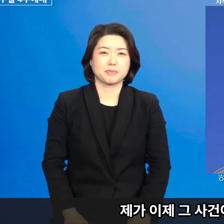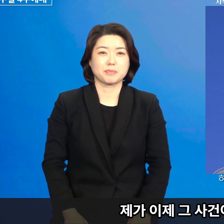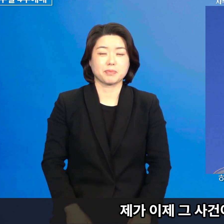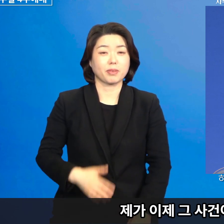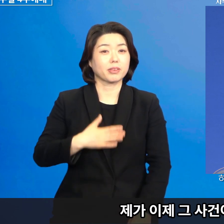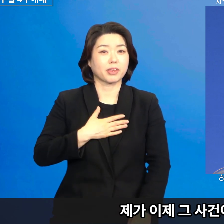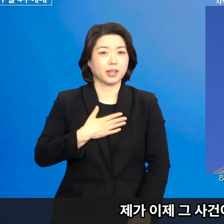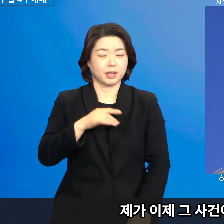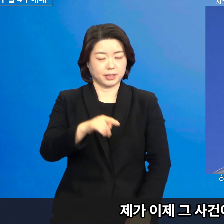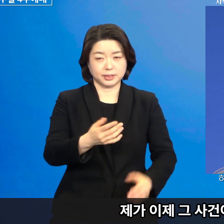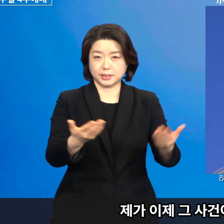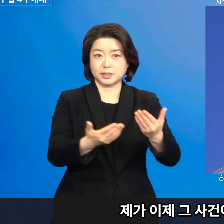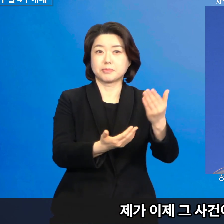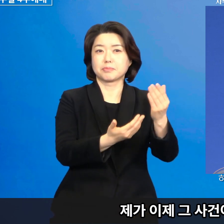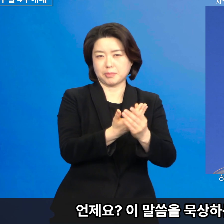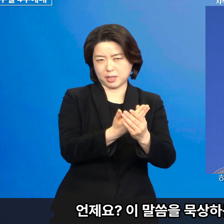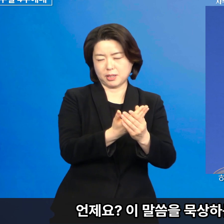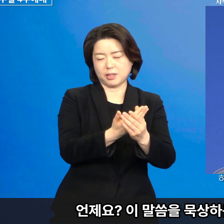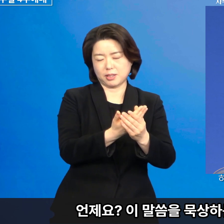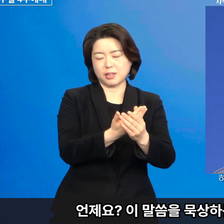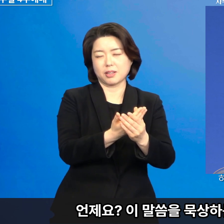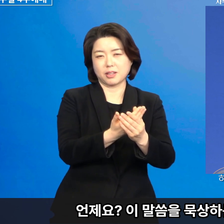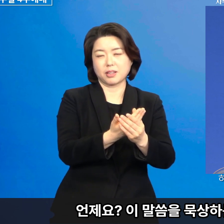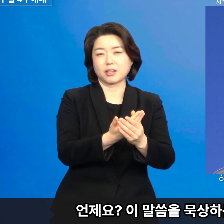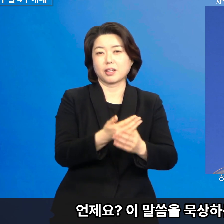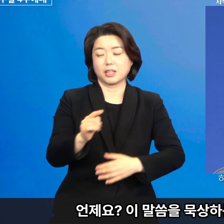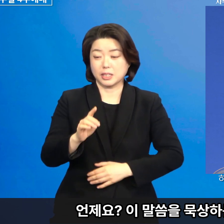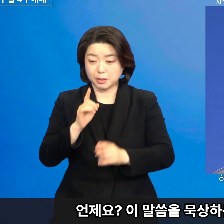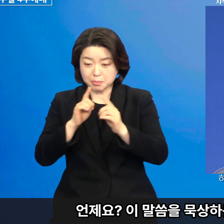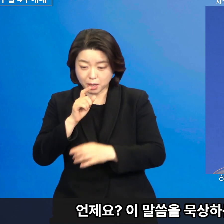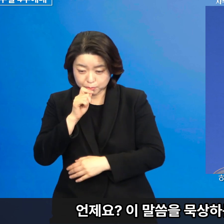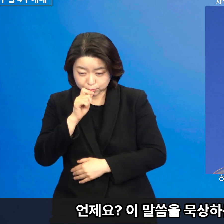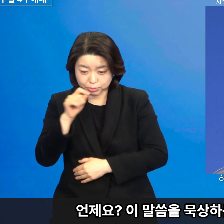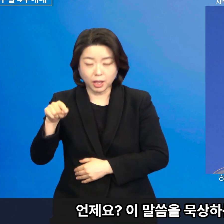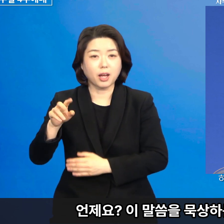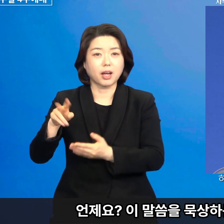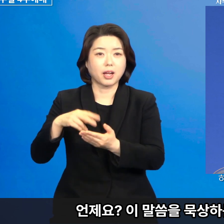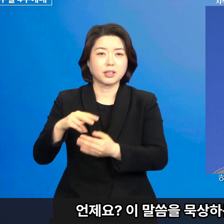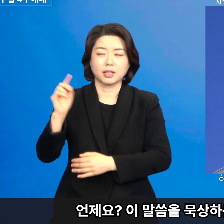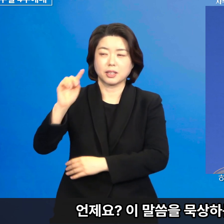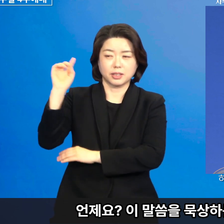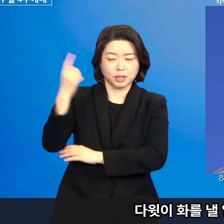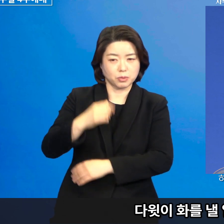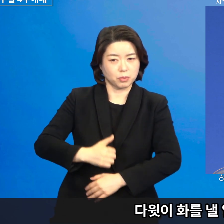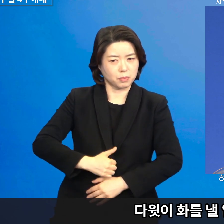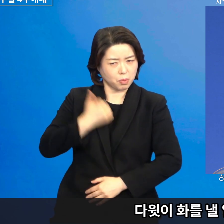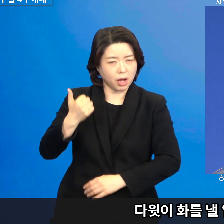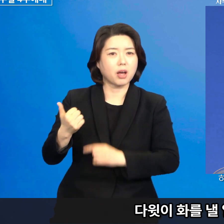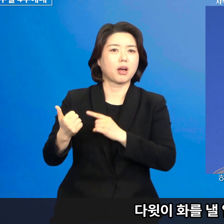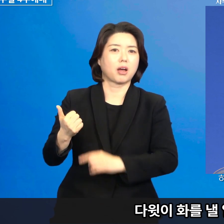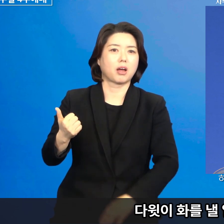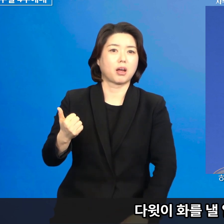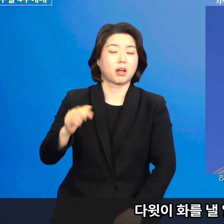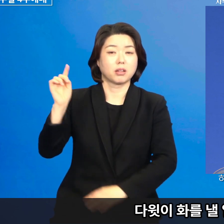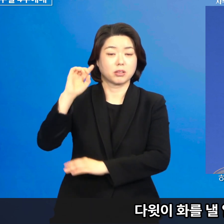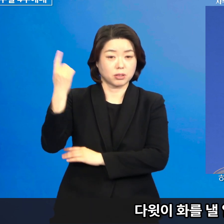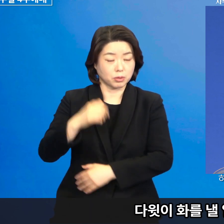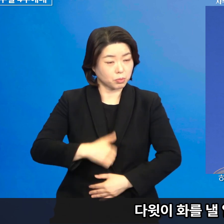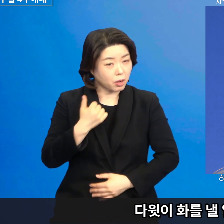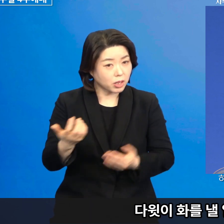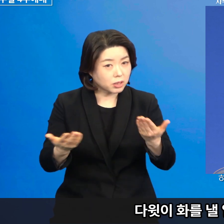제가 이제 그 사건이 생각이 났어요. 언제요? 이 말씀을 묵상하는데 다윗이 화를 냈더라. 다윗이 화를 낼 일이냐